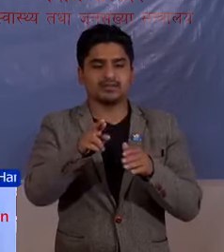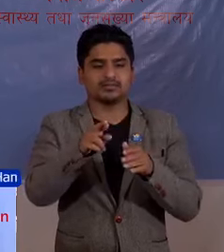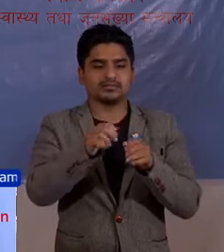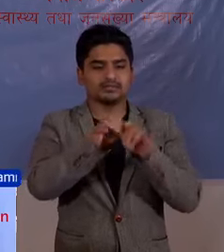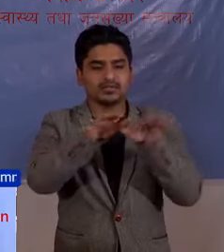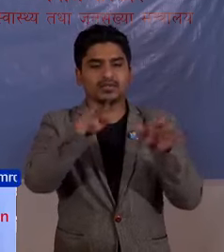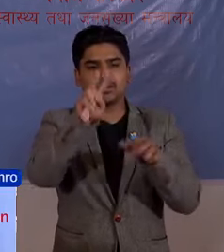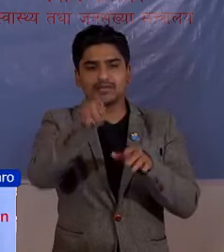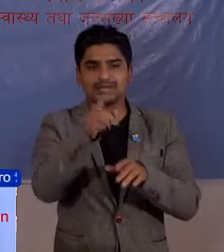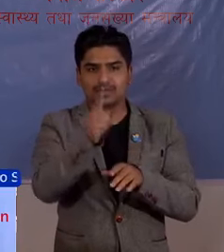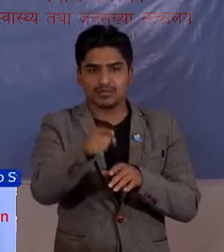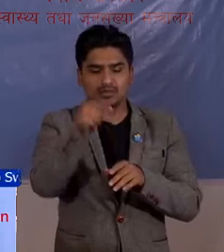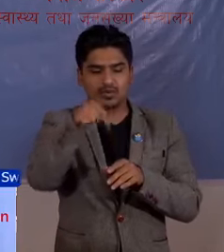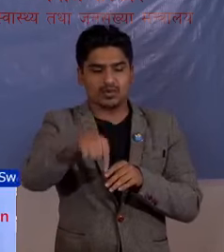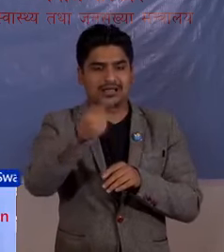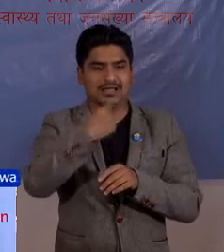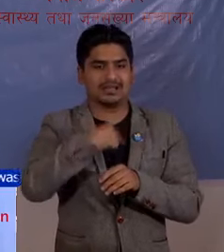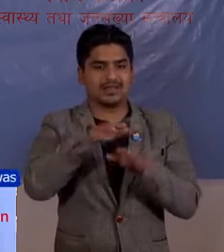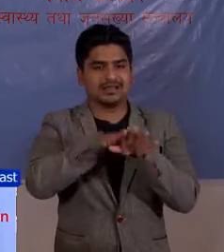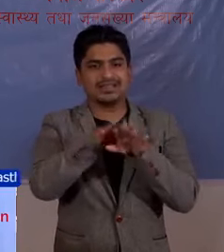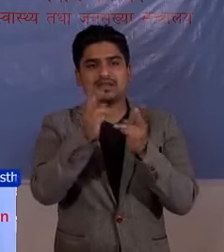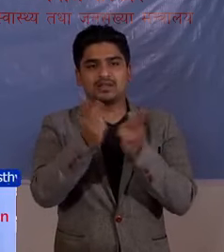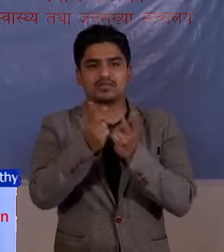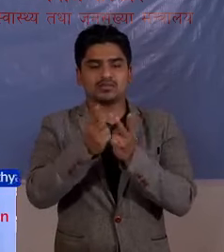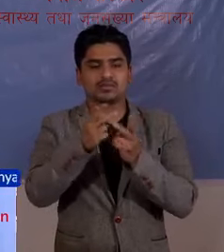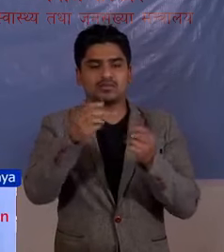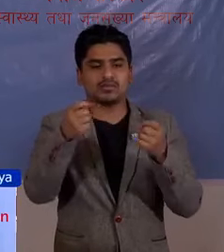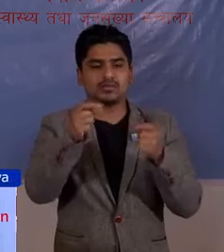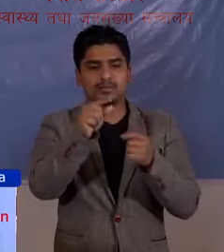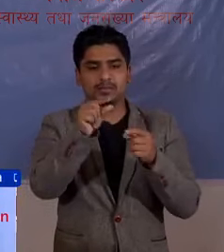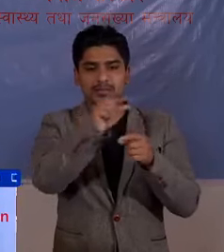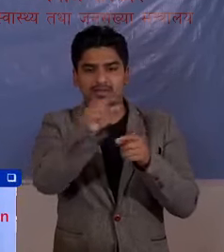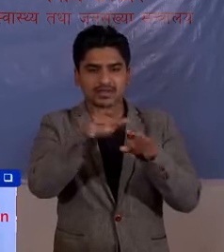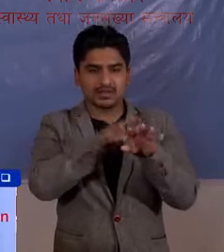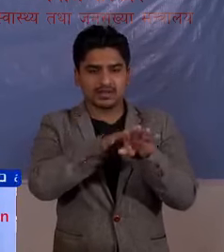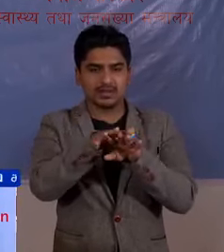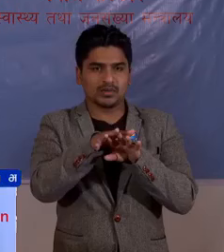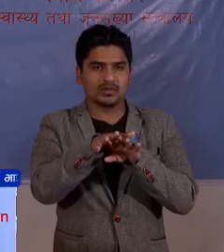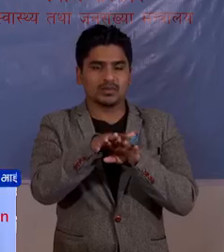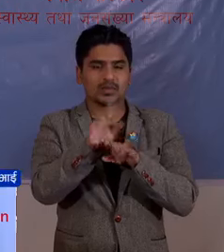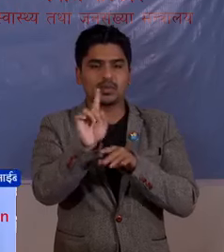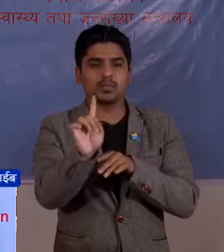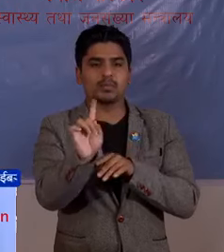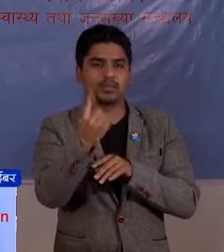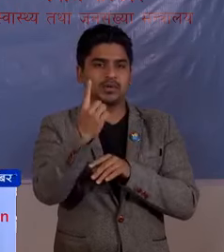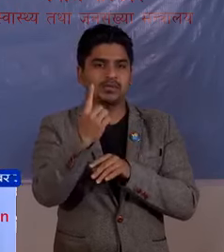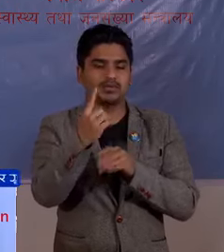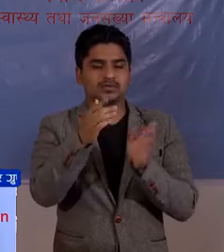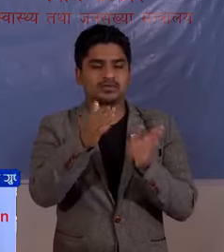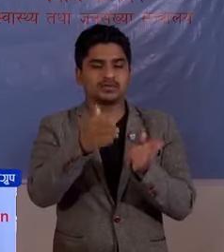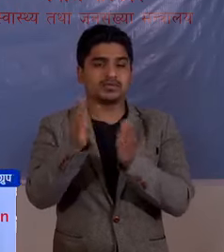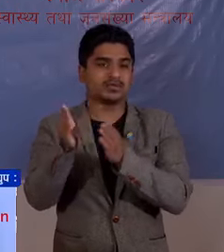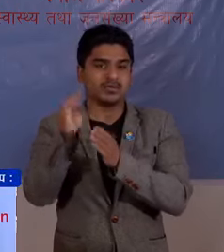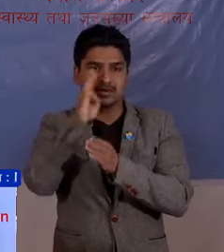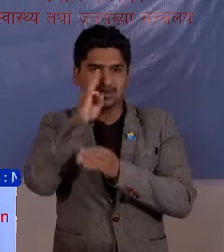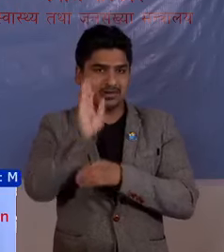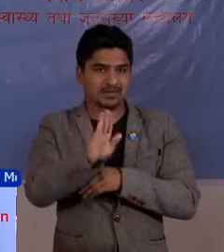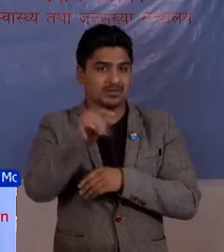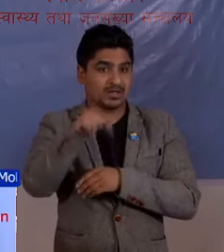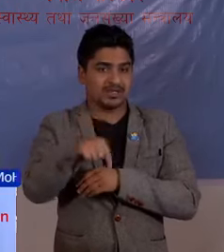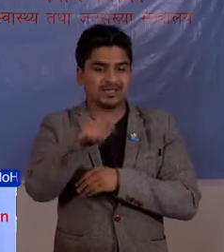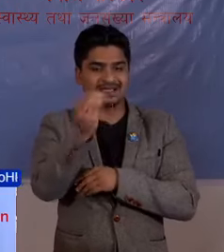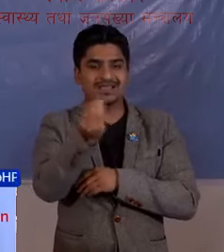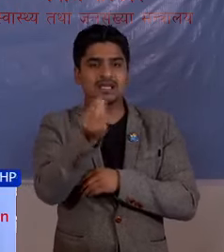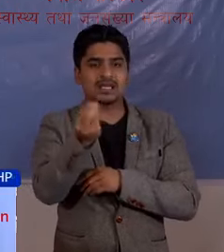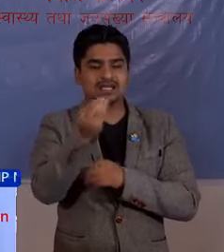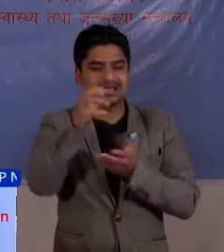हो। हाल हामी धेरैजसो केसहरू स्पोर्याडिक अर्थात् पहिलो चरणमा छ,